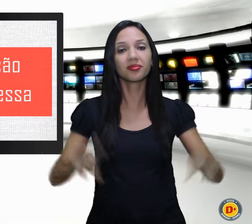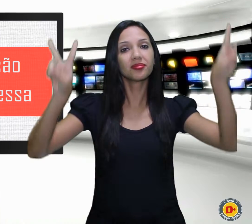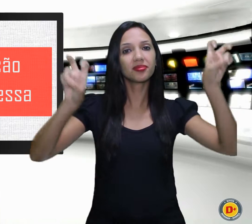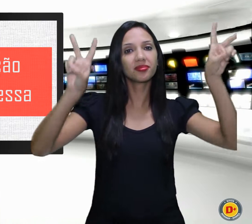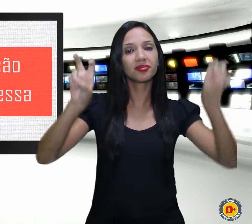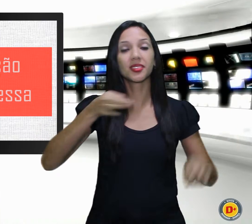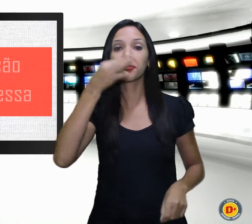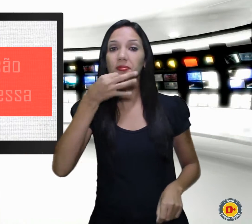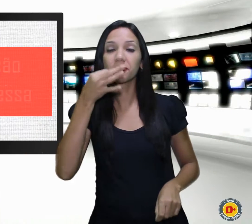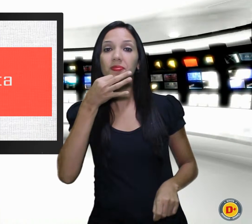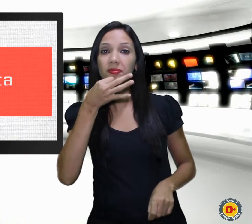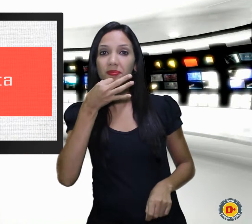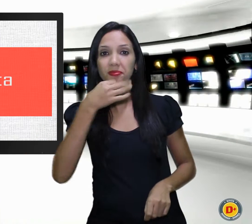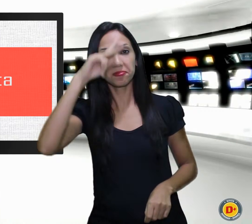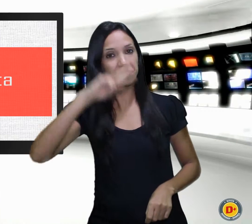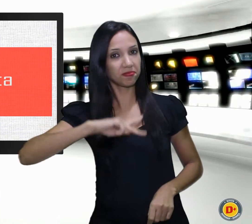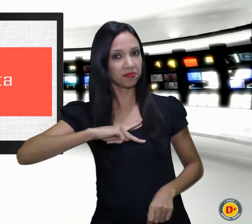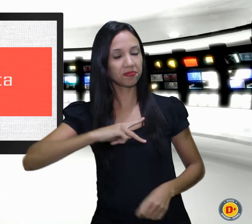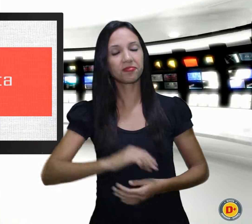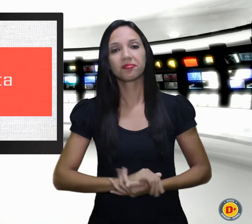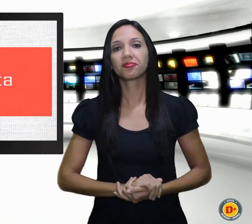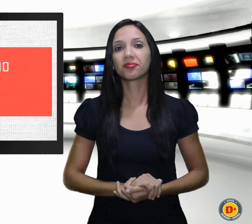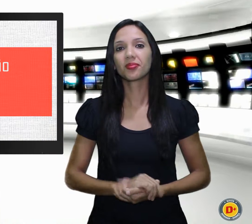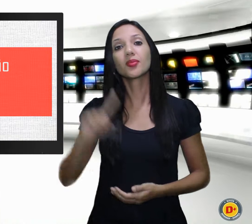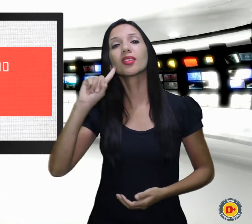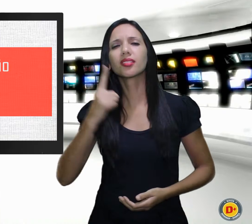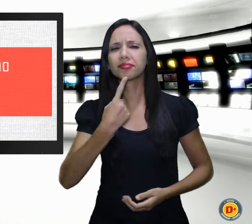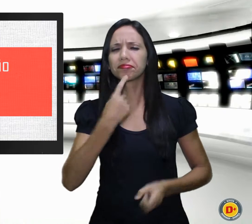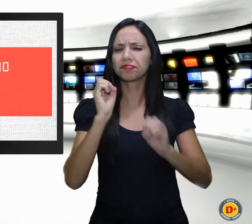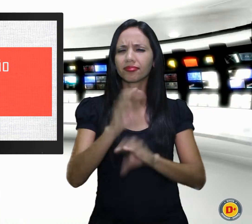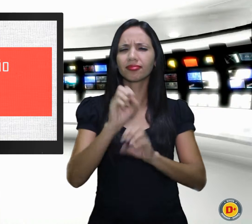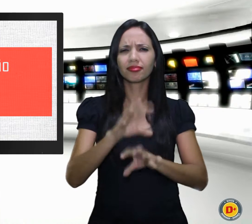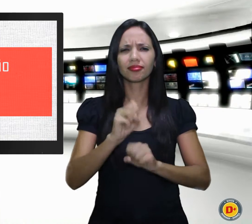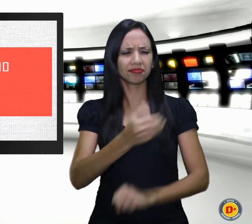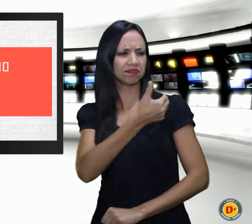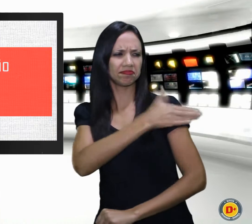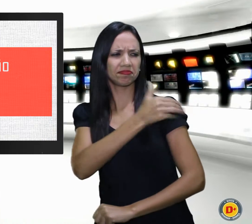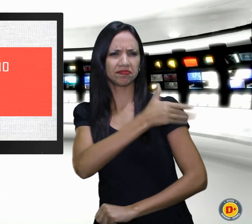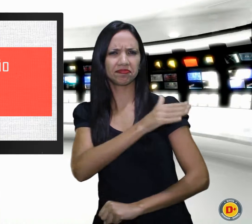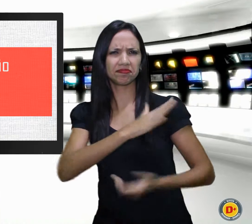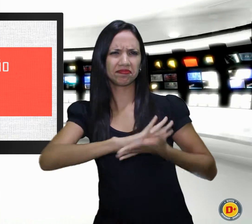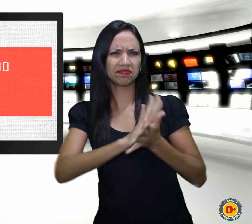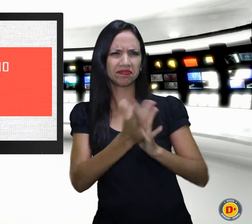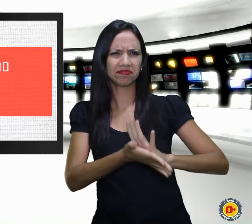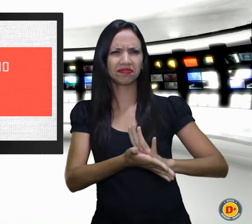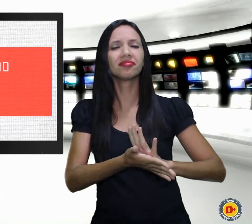Ponto de vista: surdos, educação, preconceito e acessibilidade.